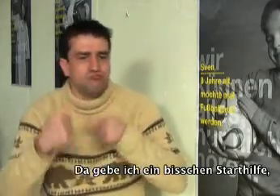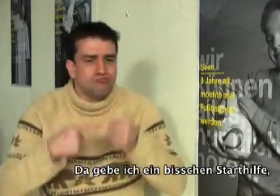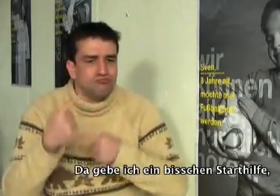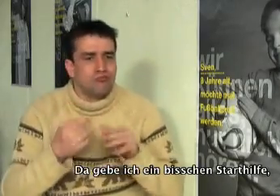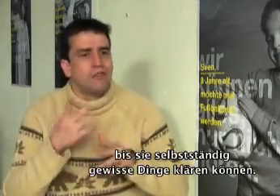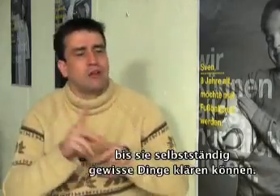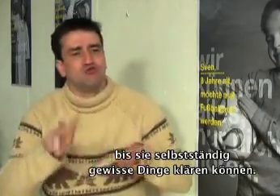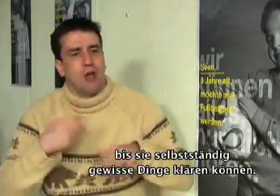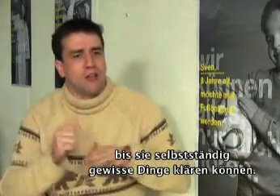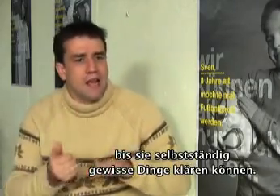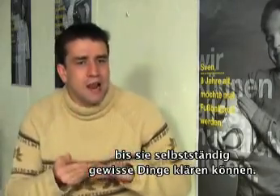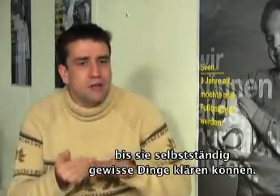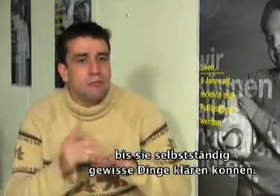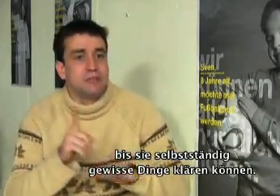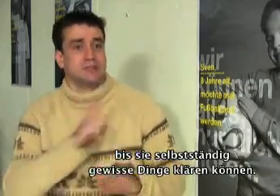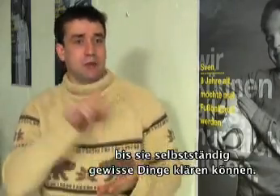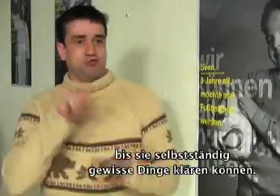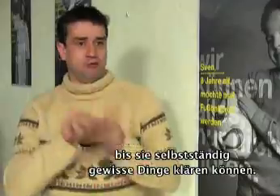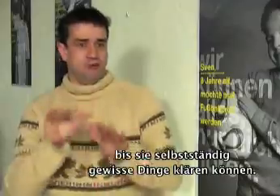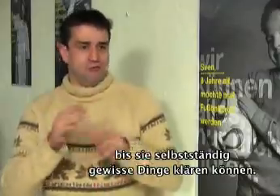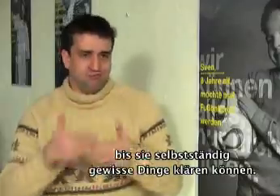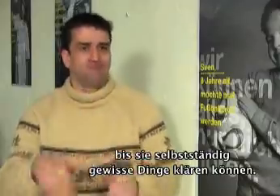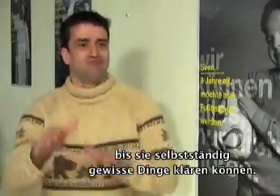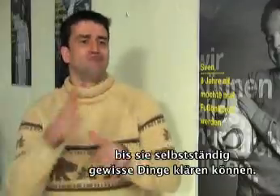bisschen Starthilfe, bis sie selbstständig gewisse Dinge klären können.